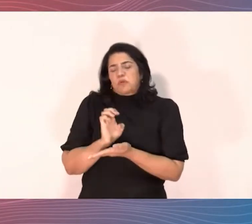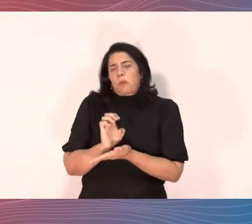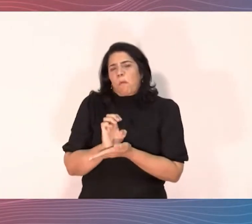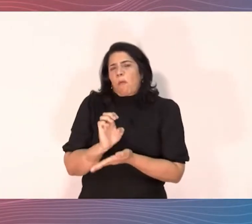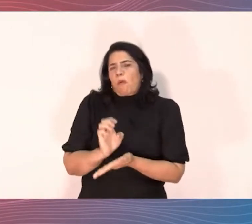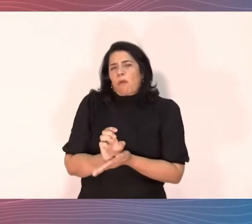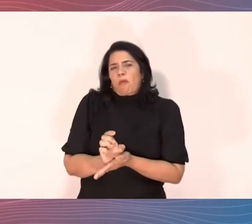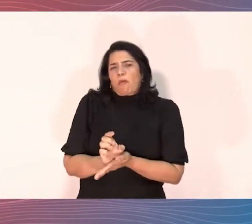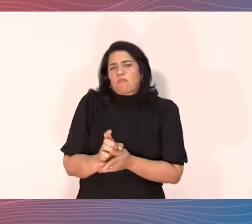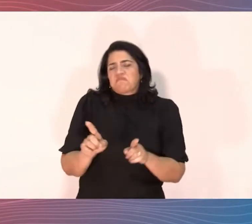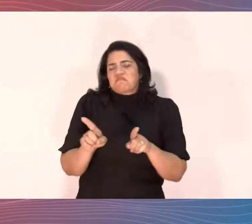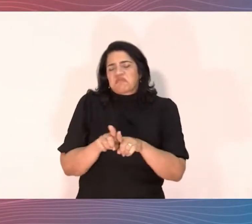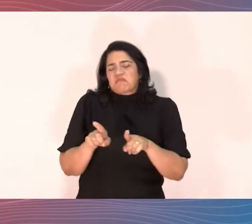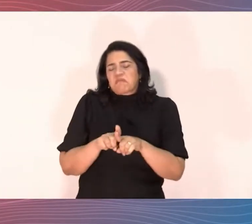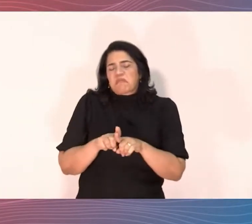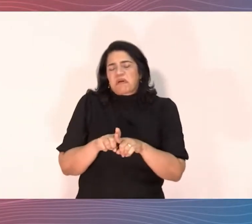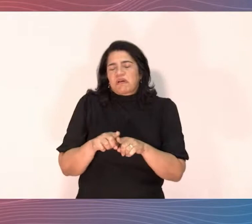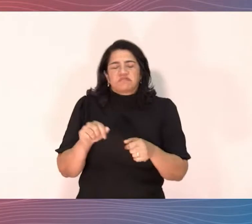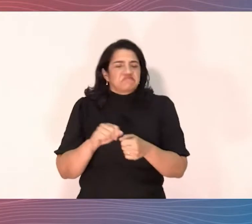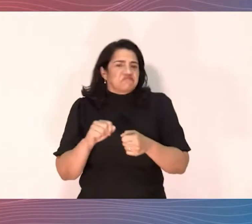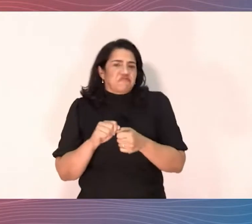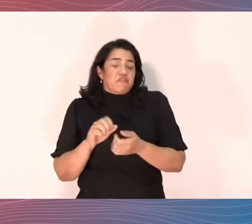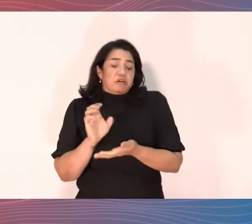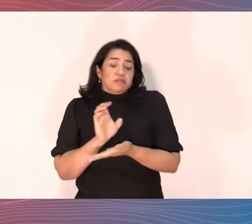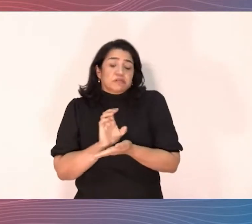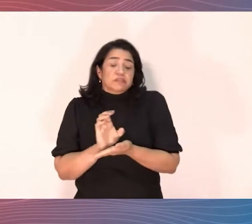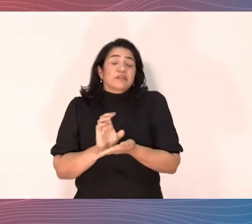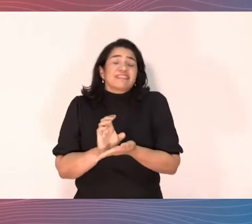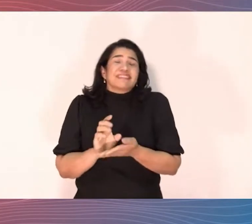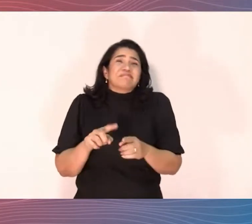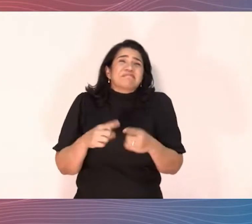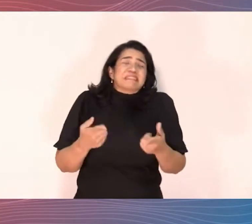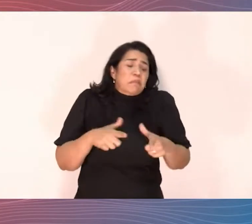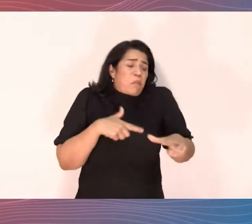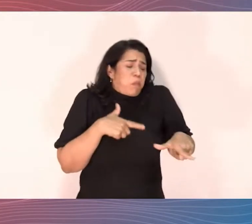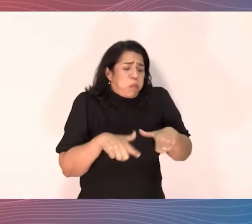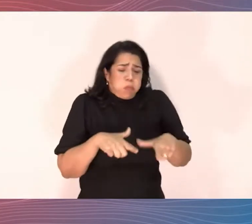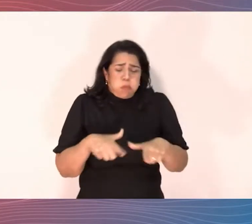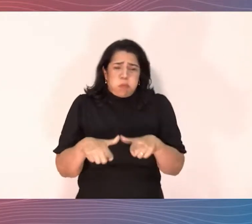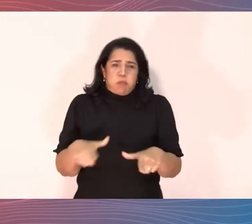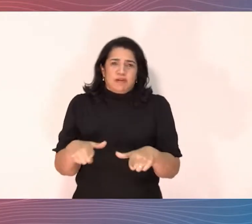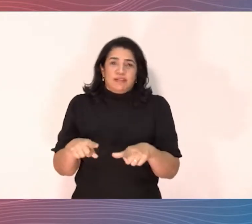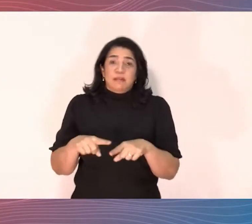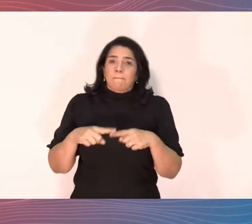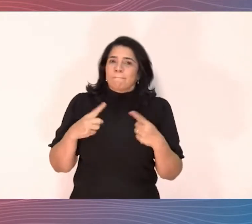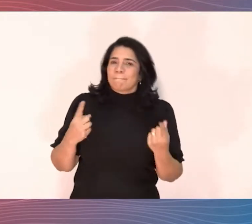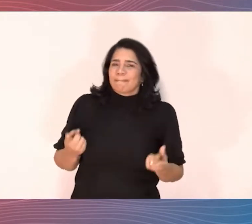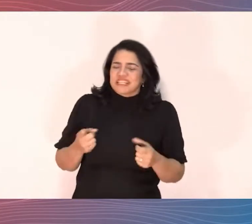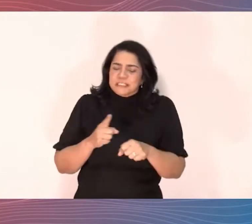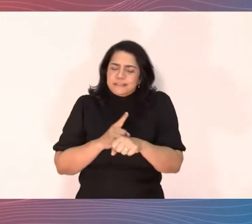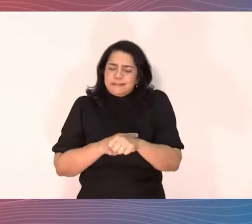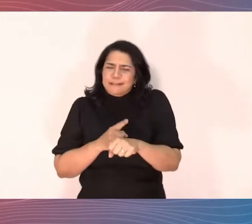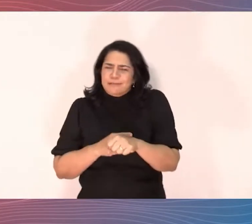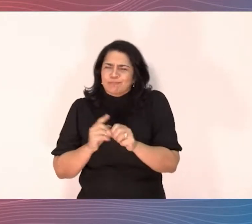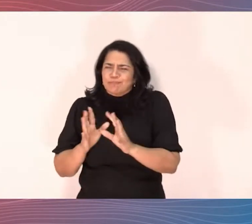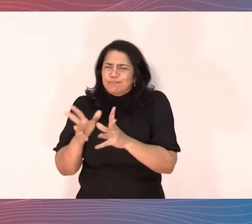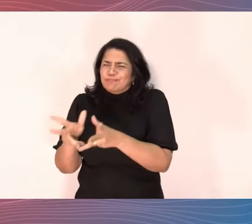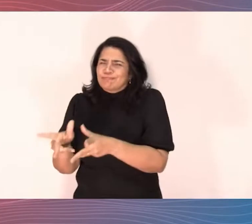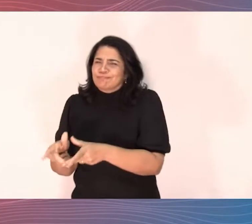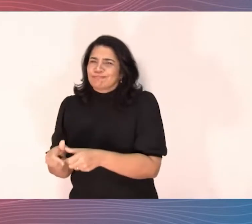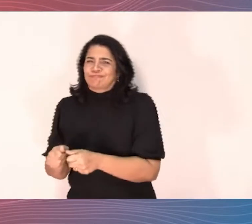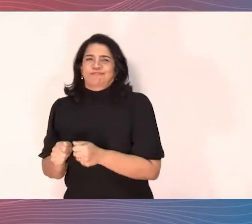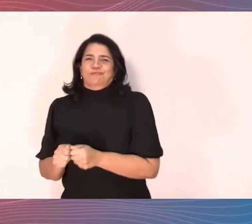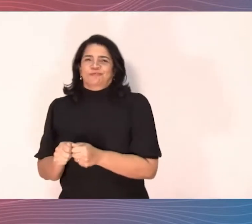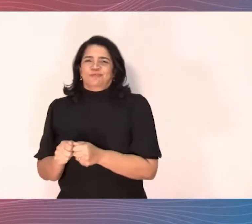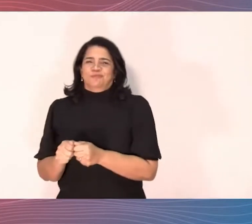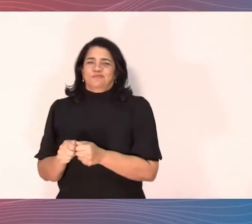trabalho secular, você tem suas ocupações, seus afazeres, mas todo o tempo vago, você não pode também buscar